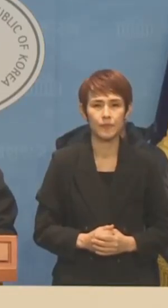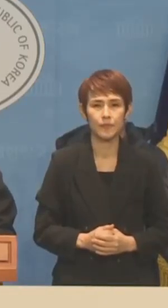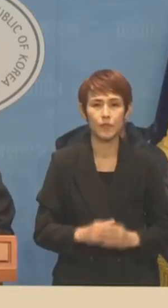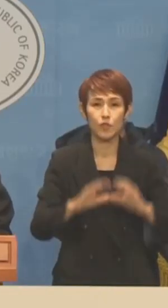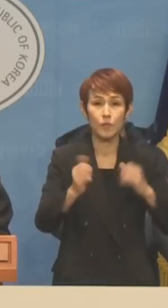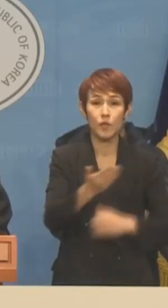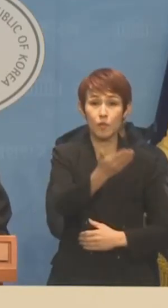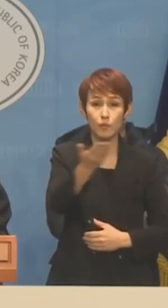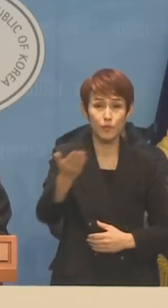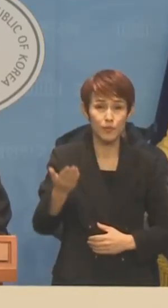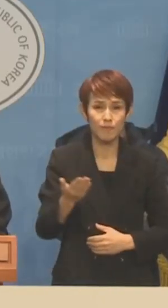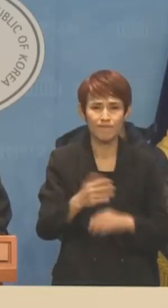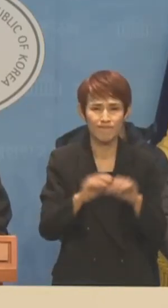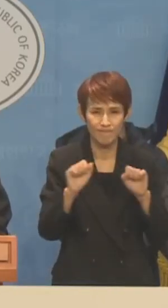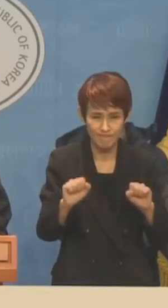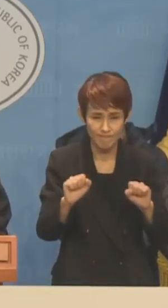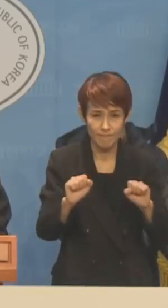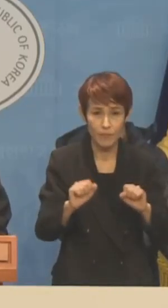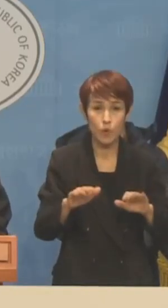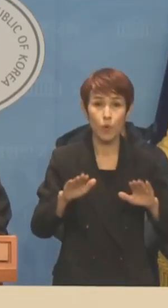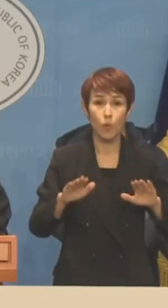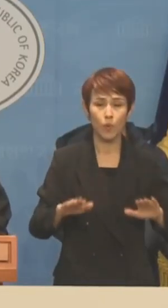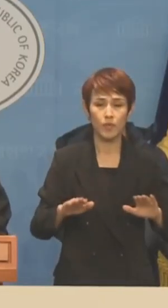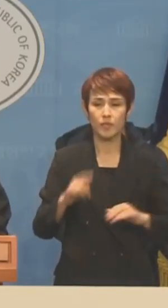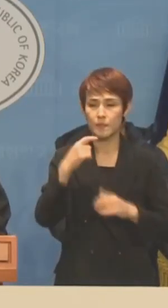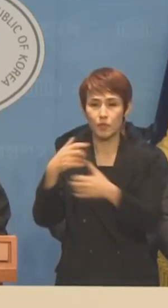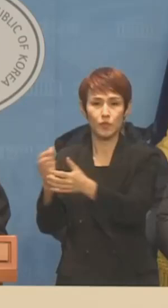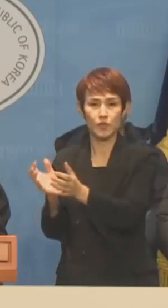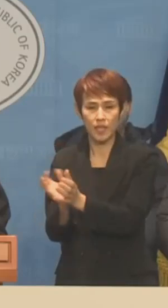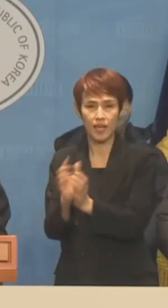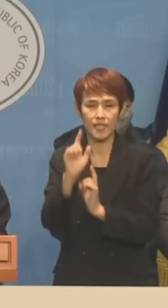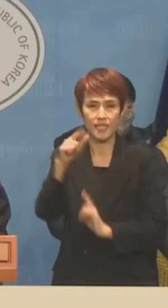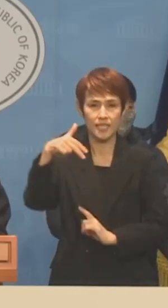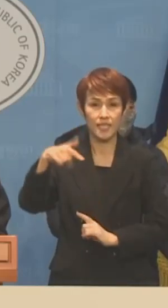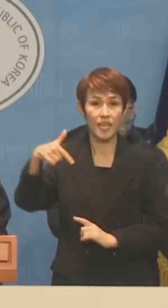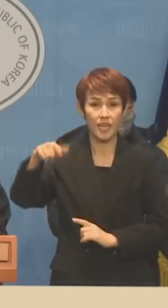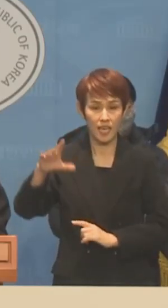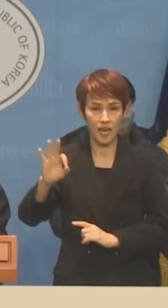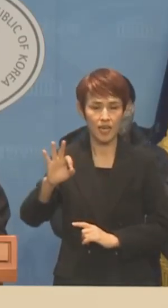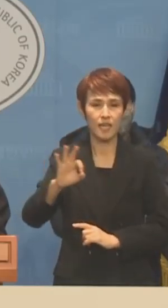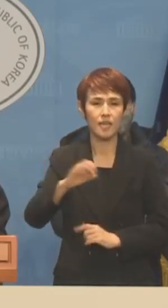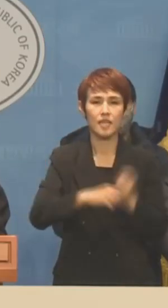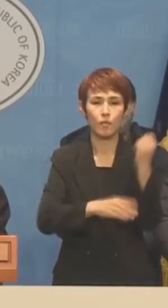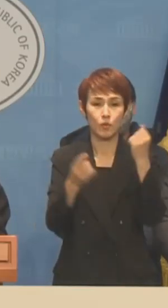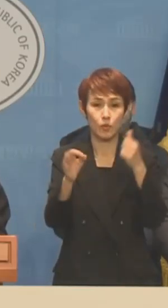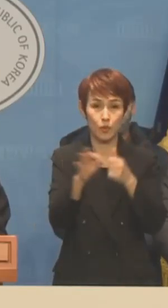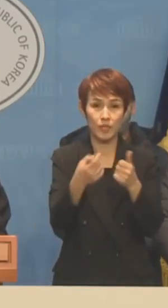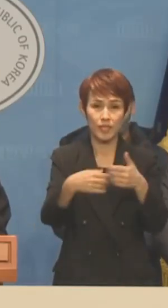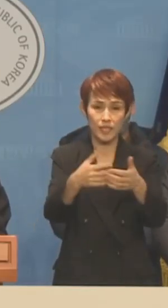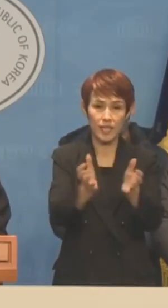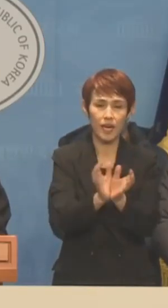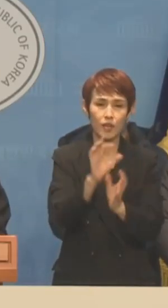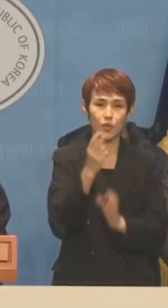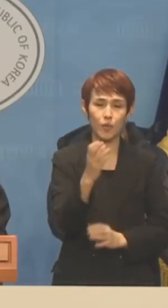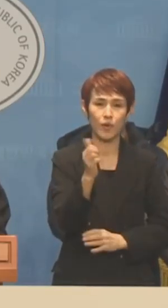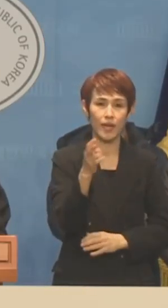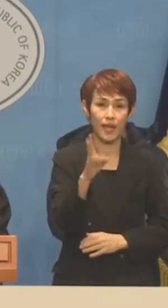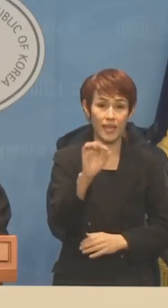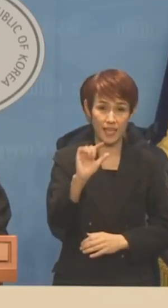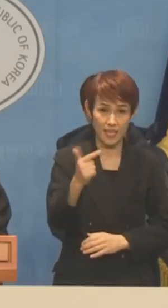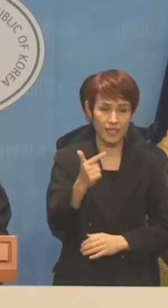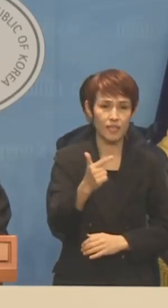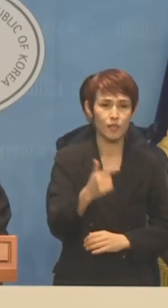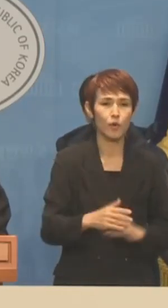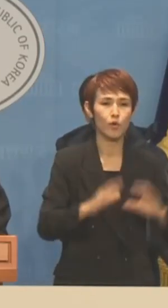존경하는 국민 여러분, 오늘 더불어민주당 이재강, 기본소득당 용해인, 국민의힘 이성권